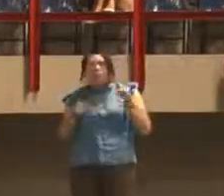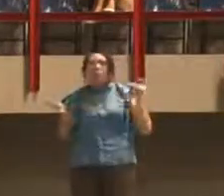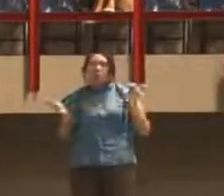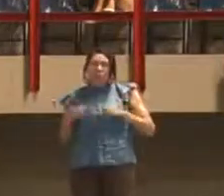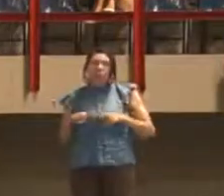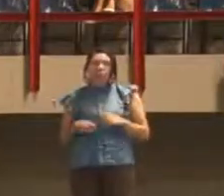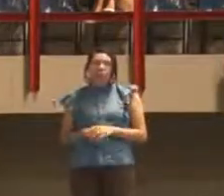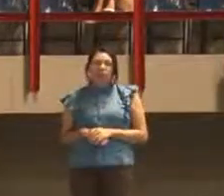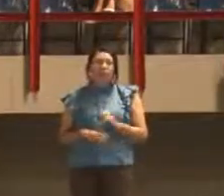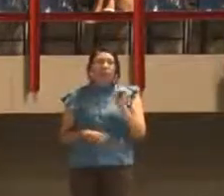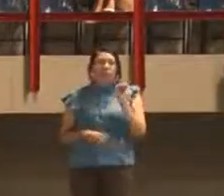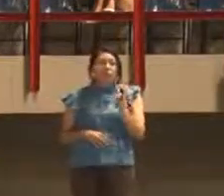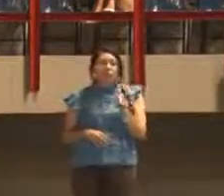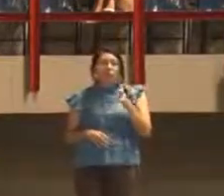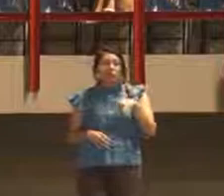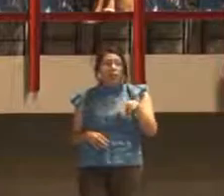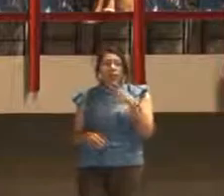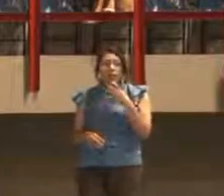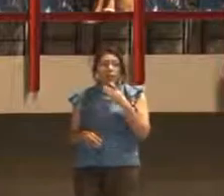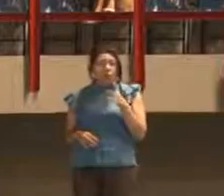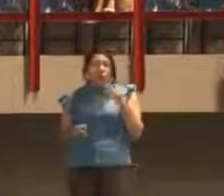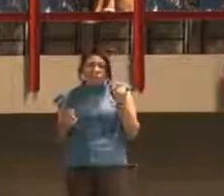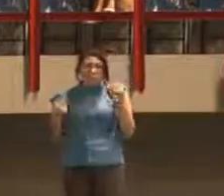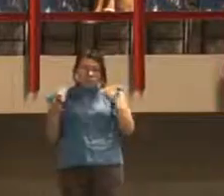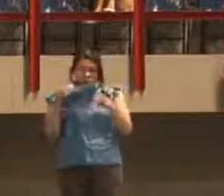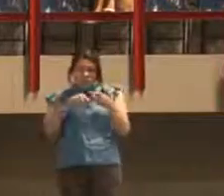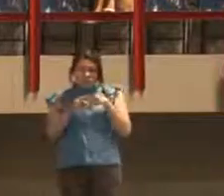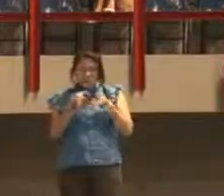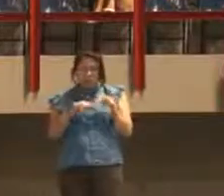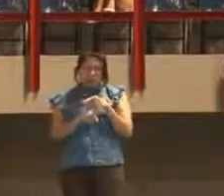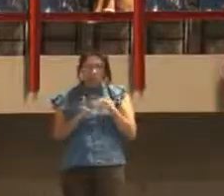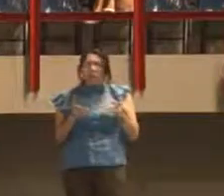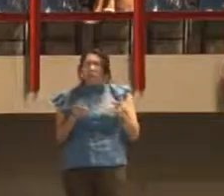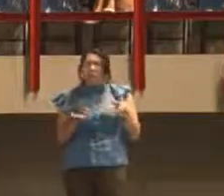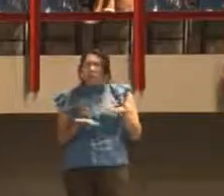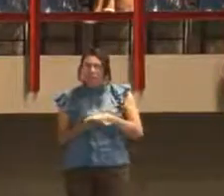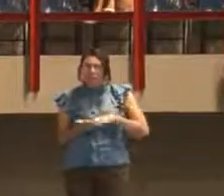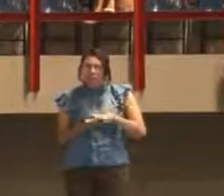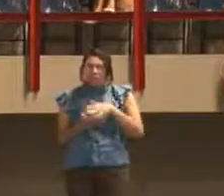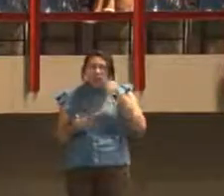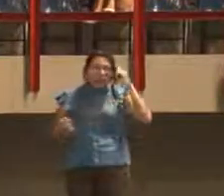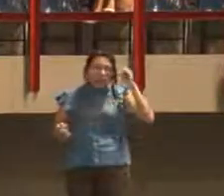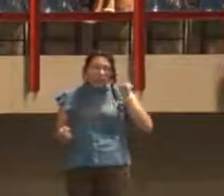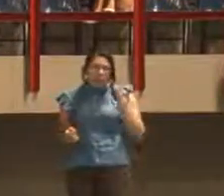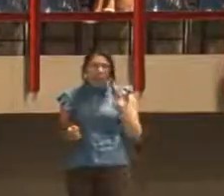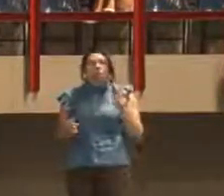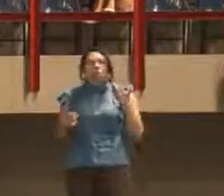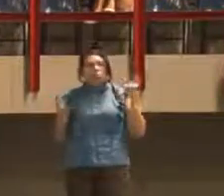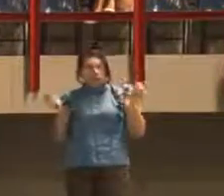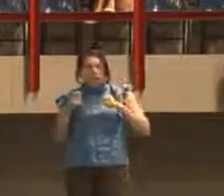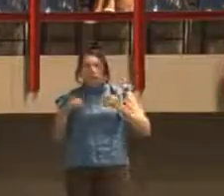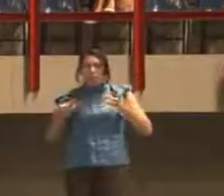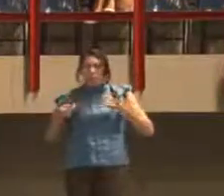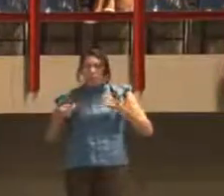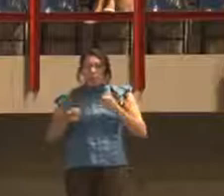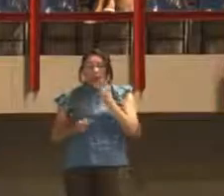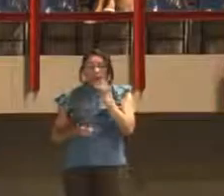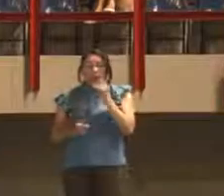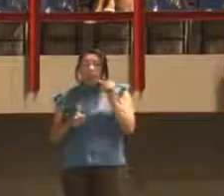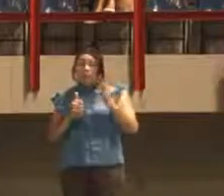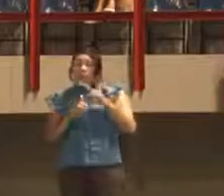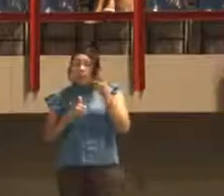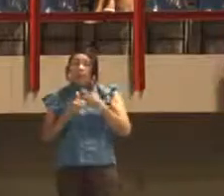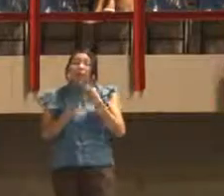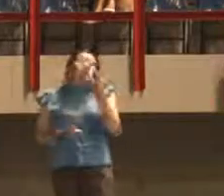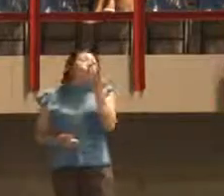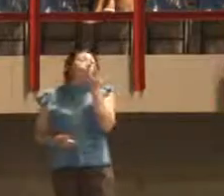nada de análise combinatória, você tem condição de fazer. E não tem nada de absurdo na resolução dessa questão. Vamos lá. Vamos primeiro usar as cores